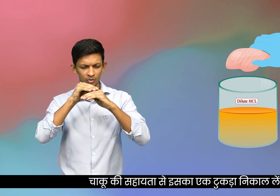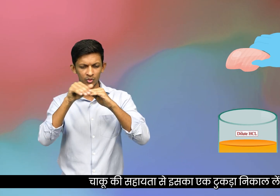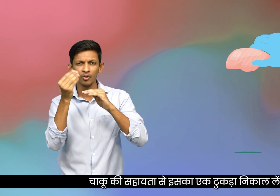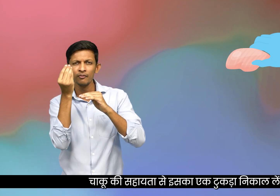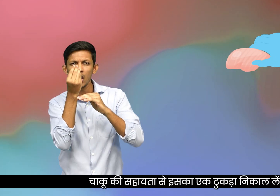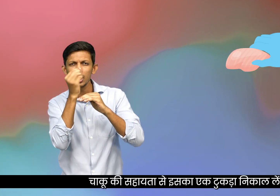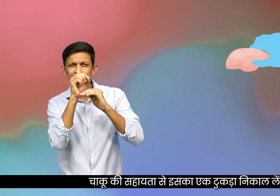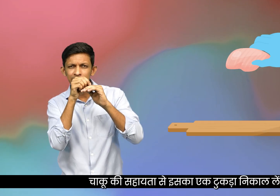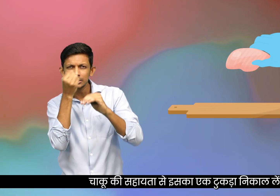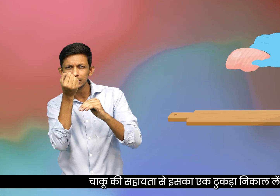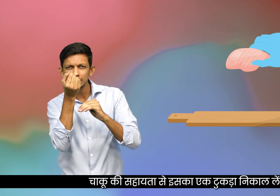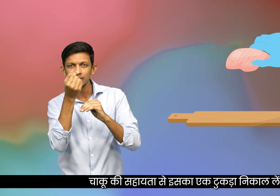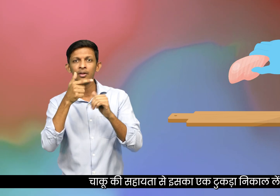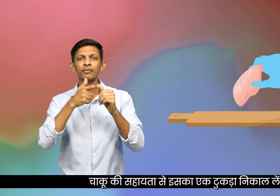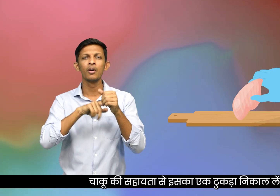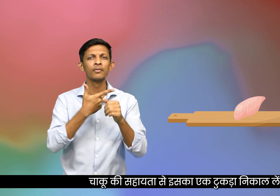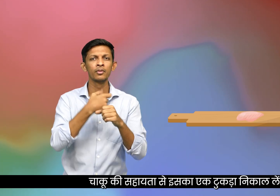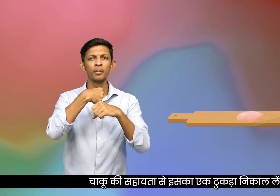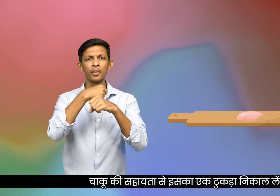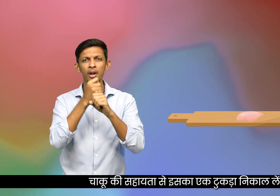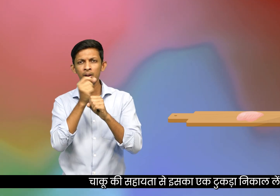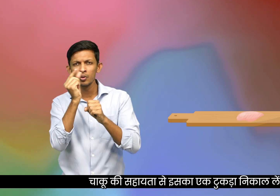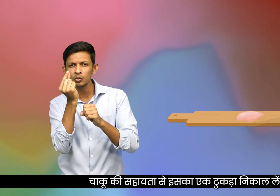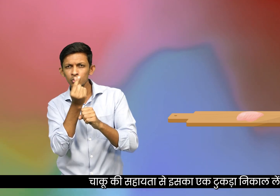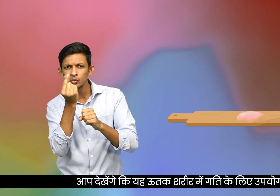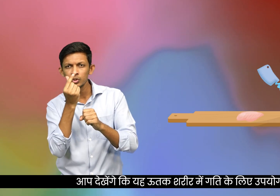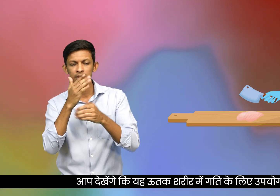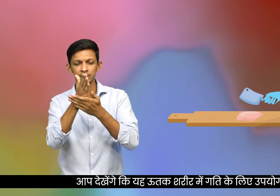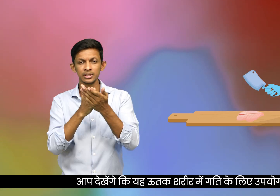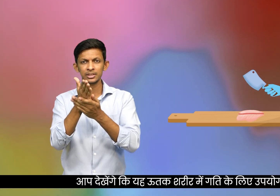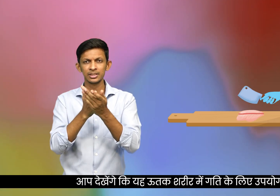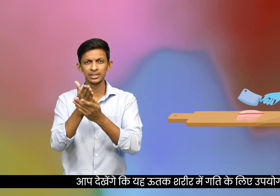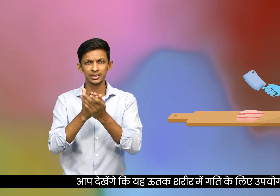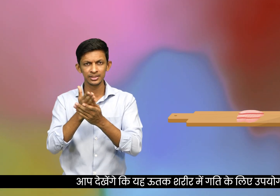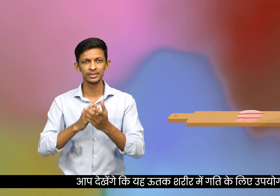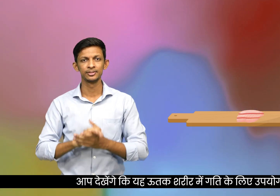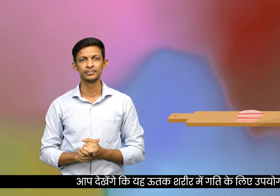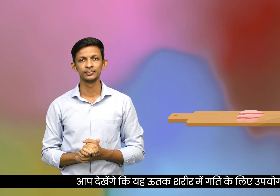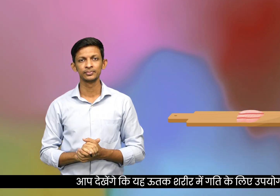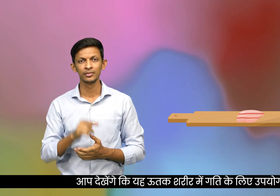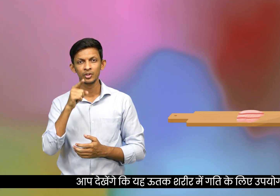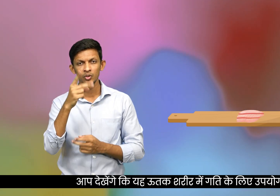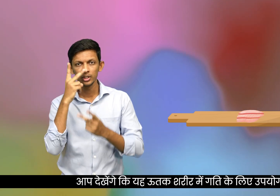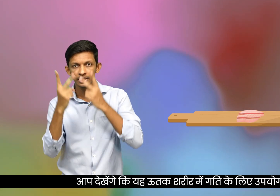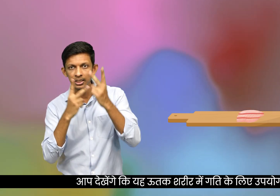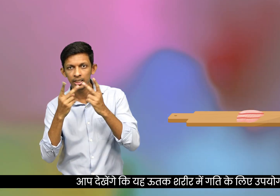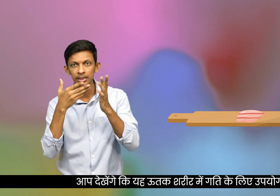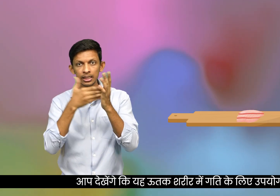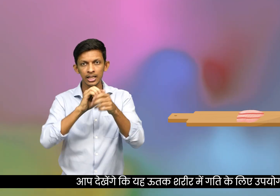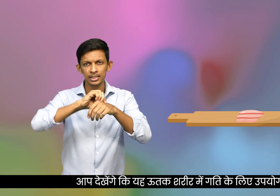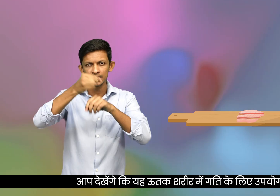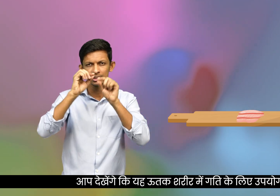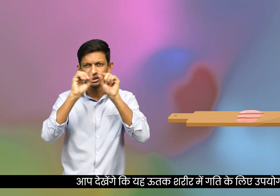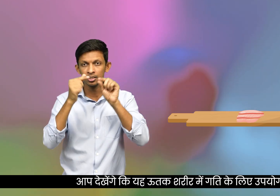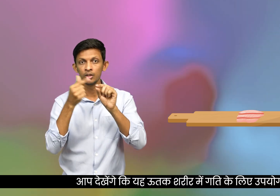चाकू की सहायता से इसका एक टुकड़ा निकाल लें। आप देखेंगे कि यह ऊतक शरीर में गति के लिए उपयोगी